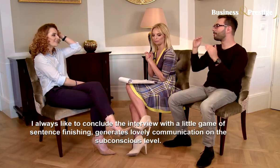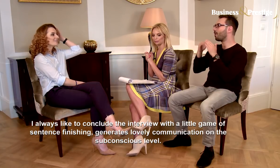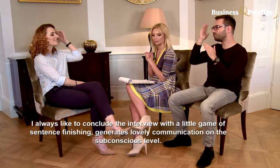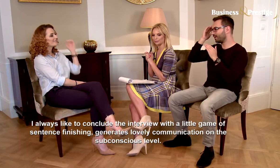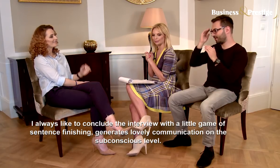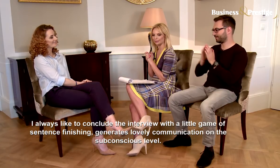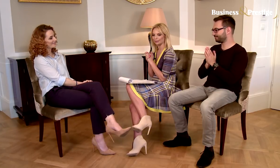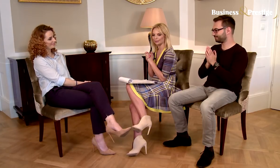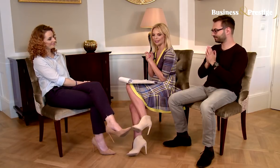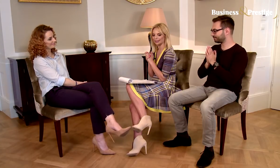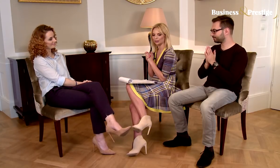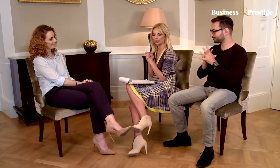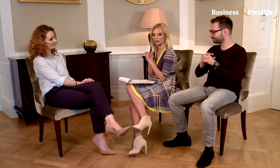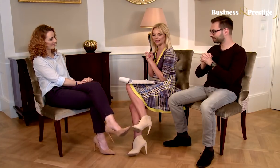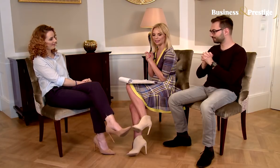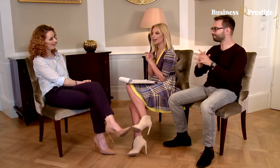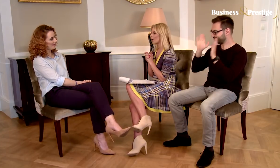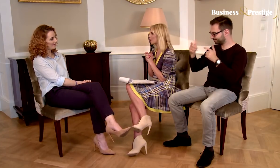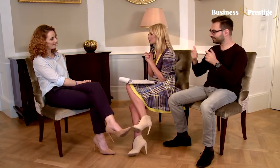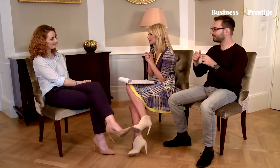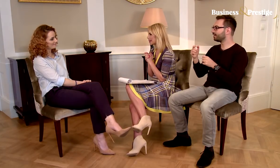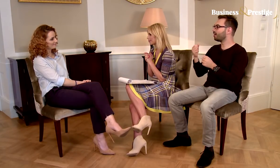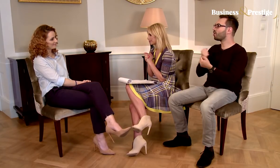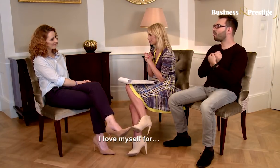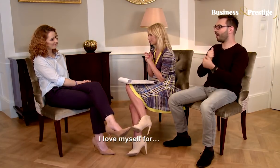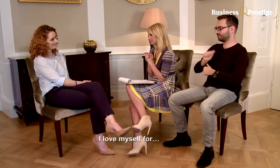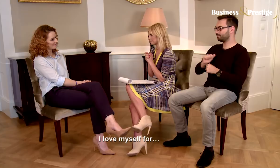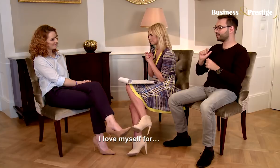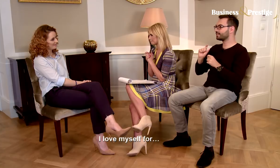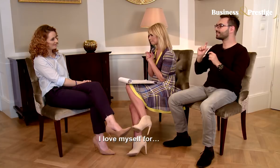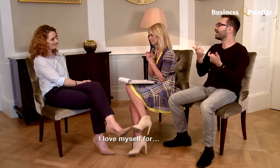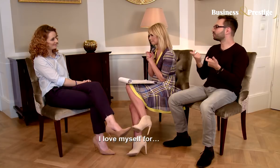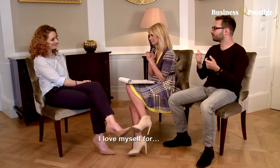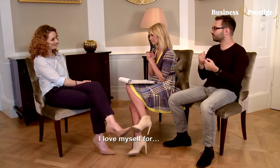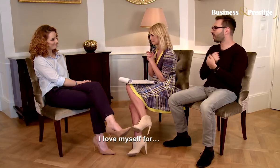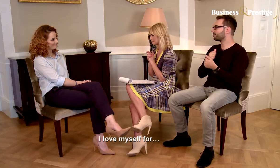podświadoma. To do it. Kocham siebie za...